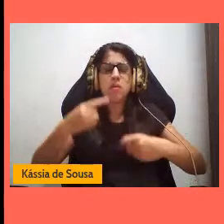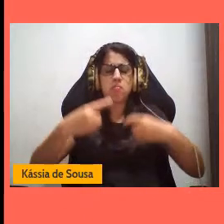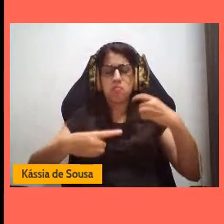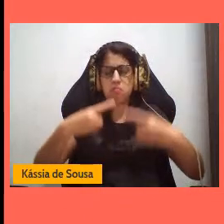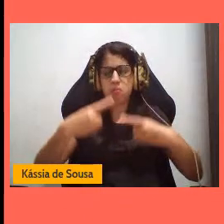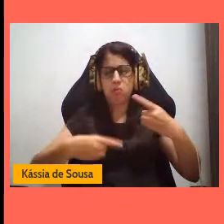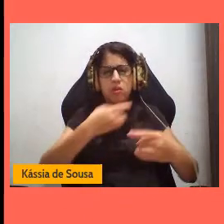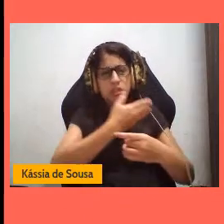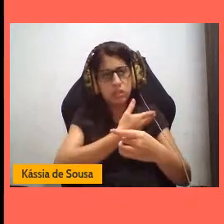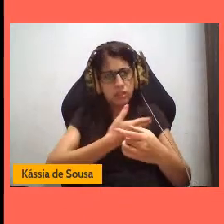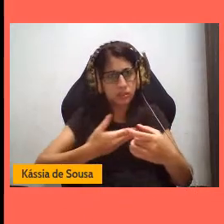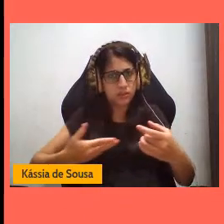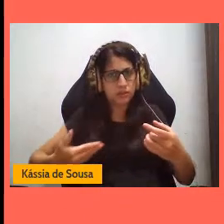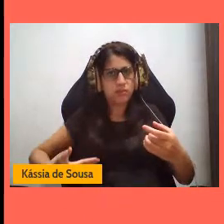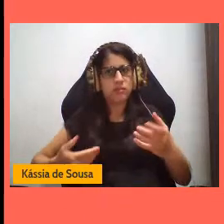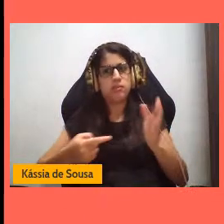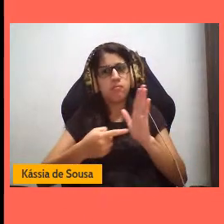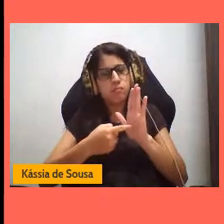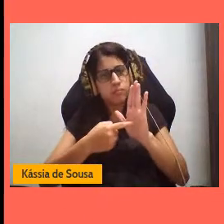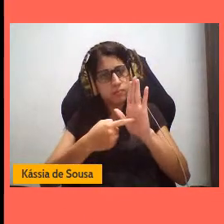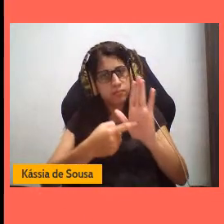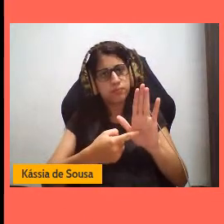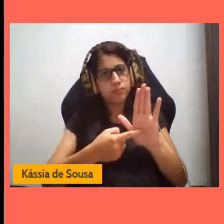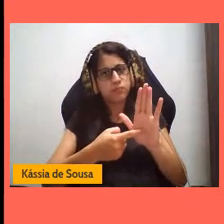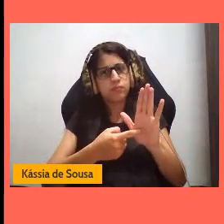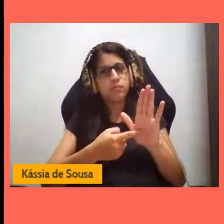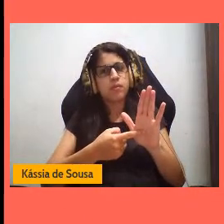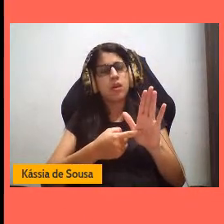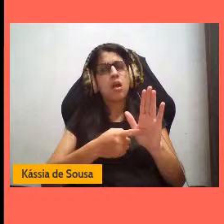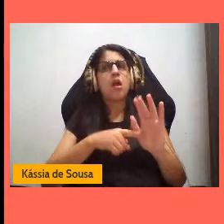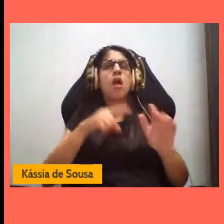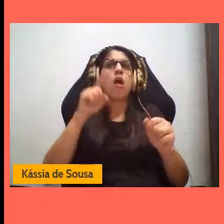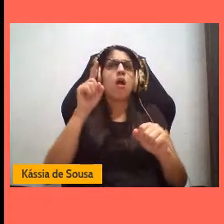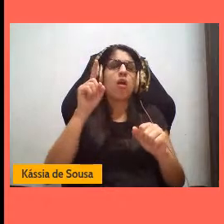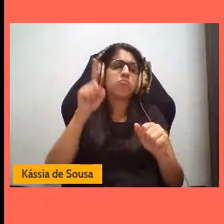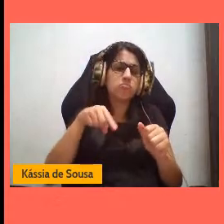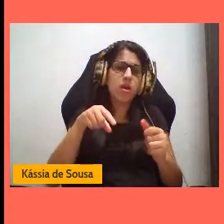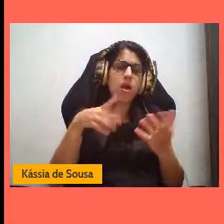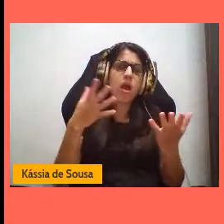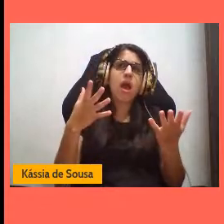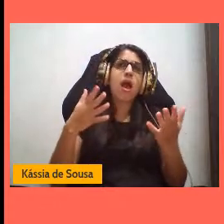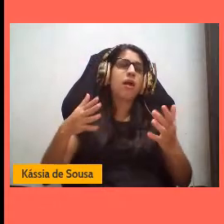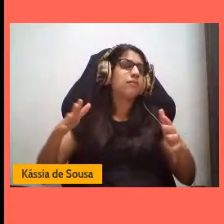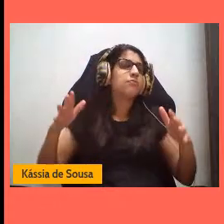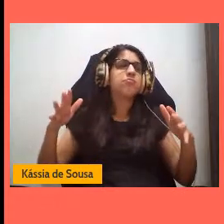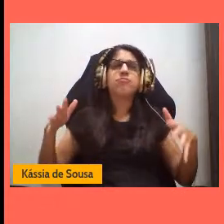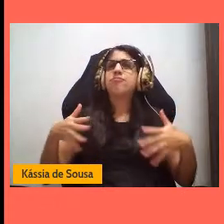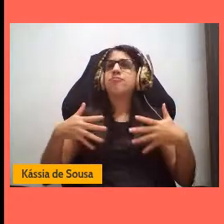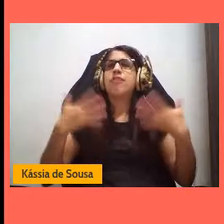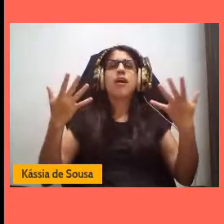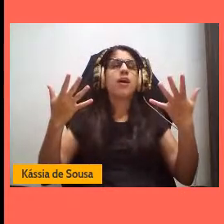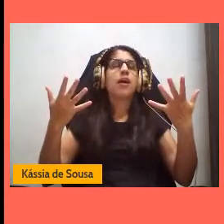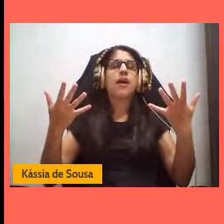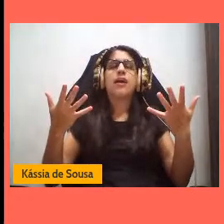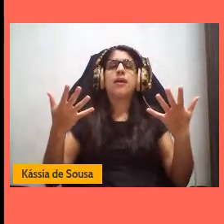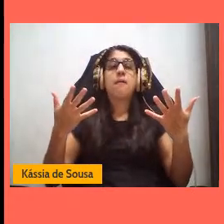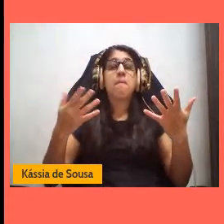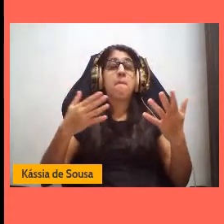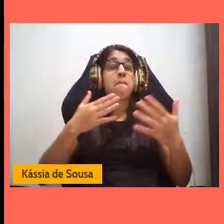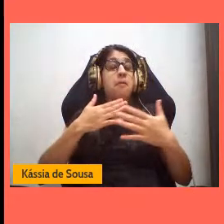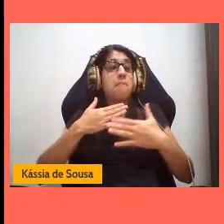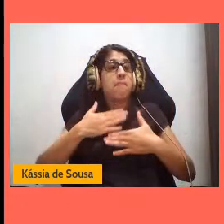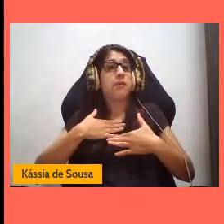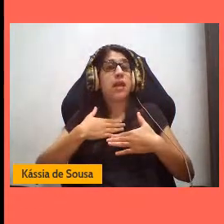sendo apresentado, que realmente foi de nos encantar. Né? E é aí, para mim, essa